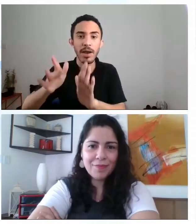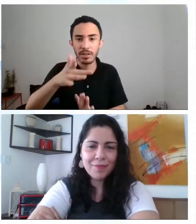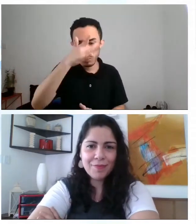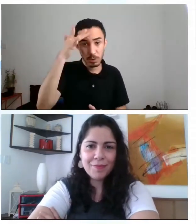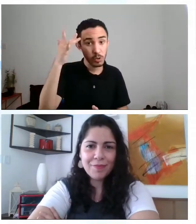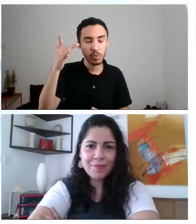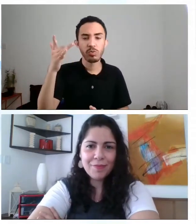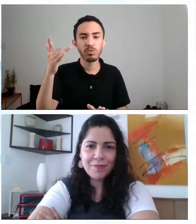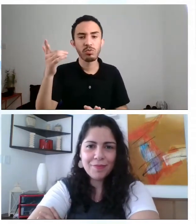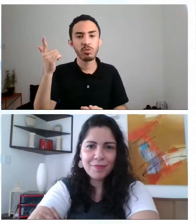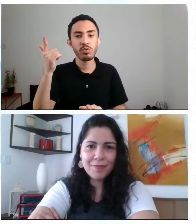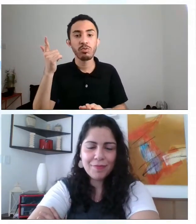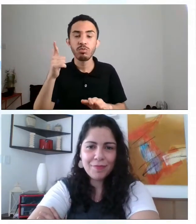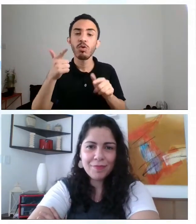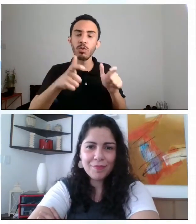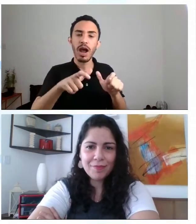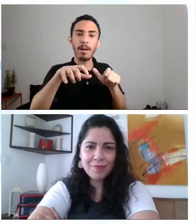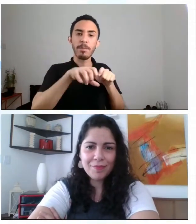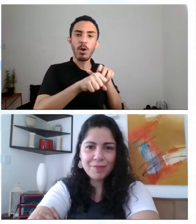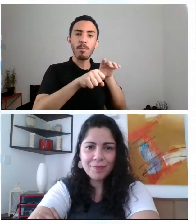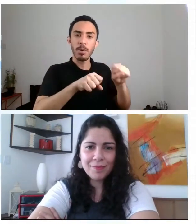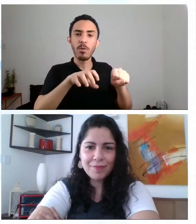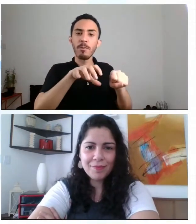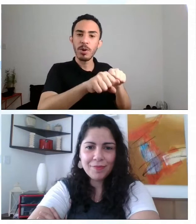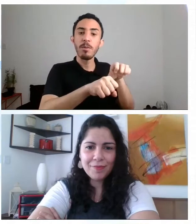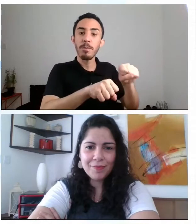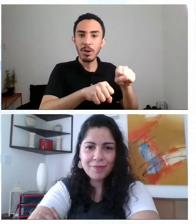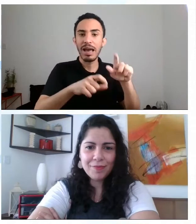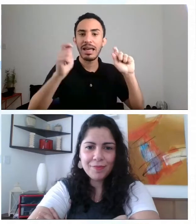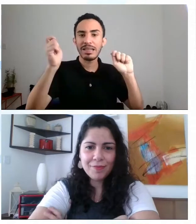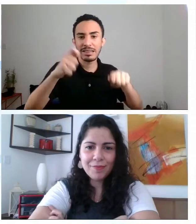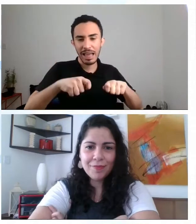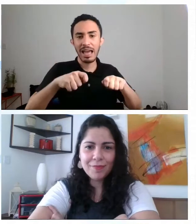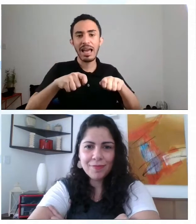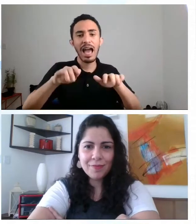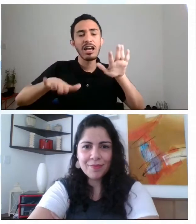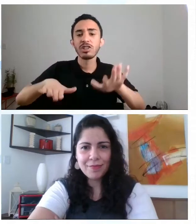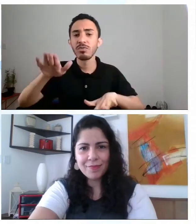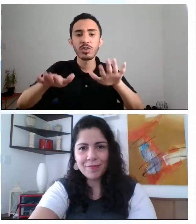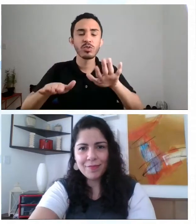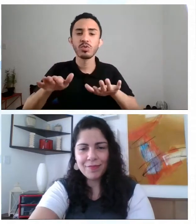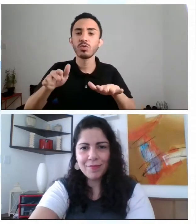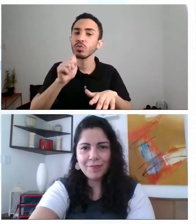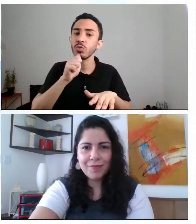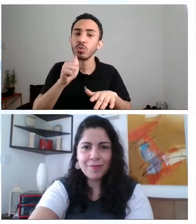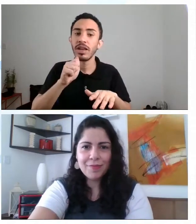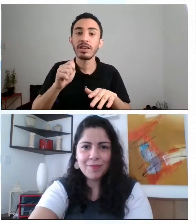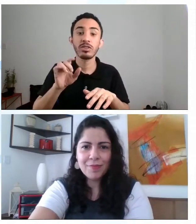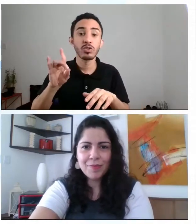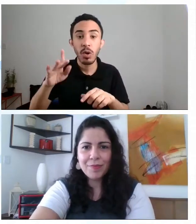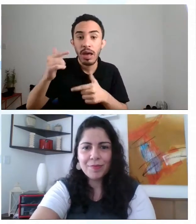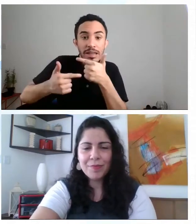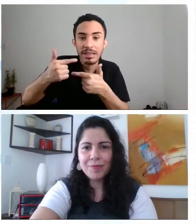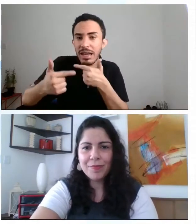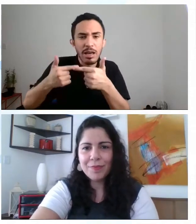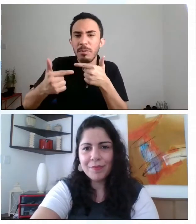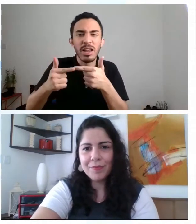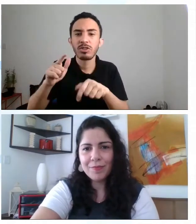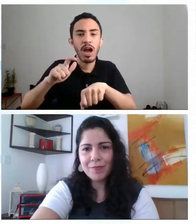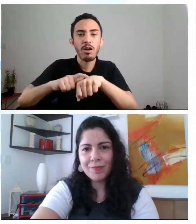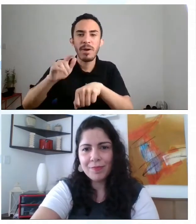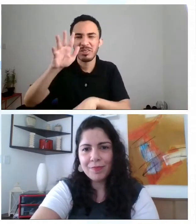acabam tomando esses espaços. E é possível fazer isso, às vezes, sem a necessidade de trabalhar só por